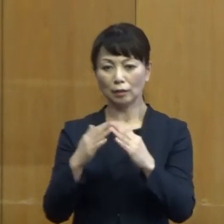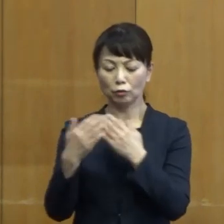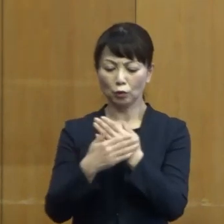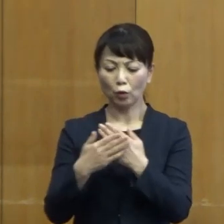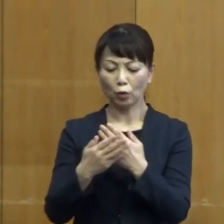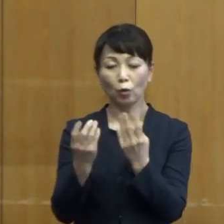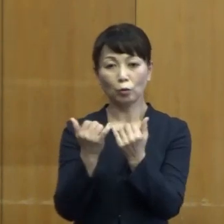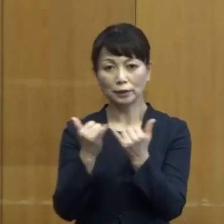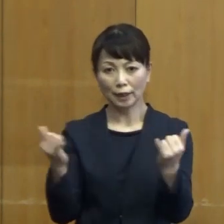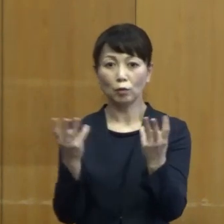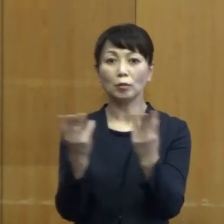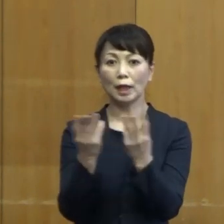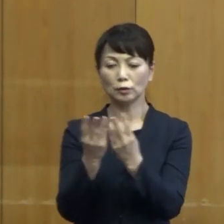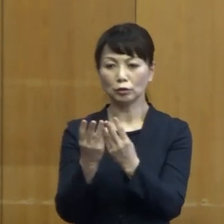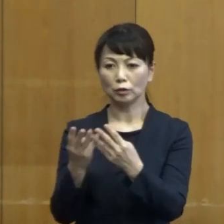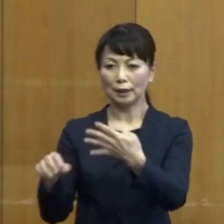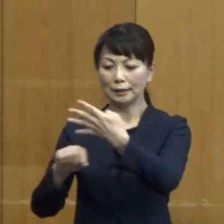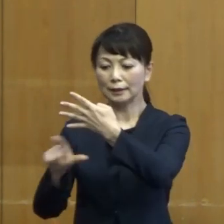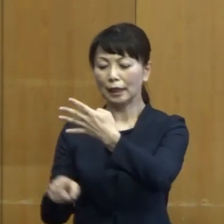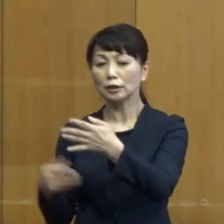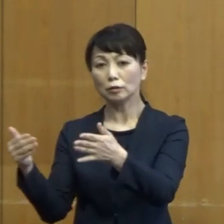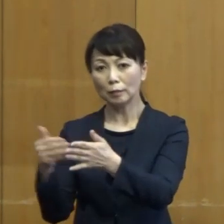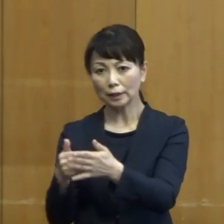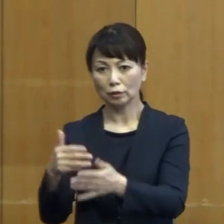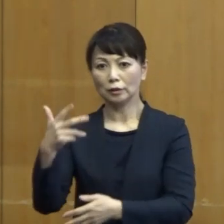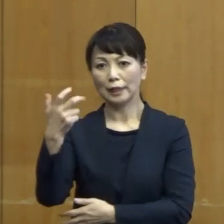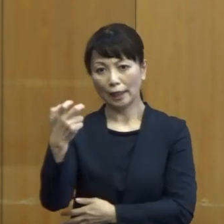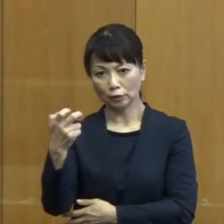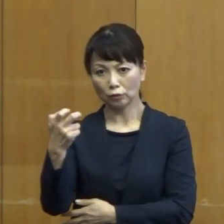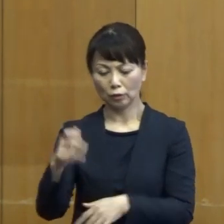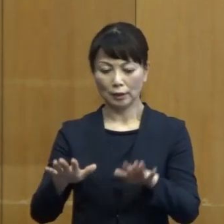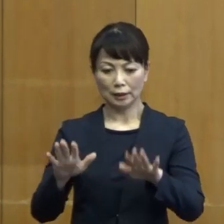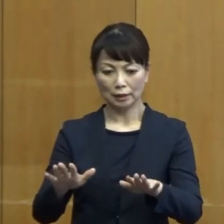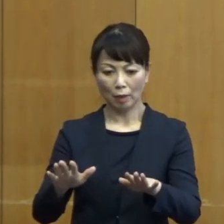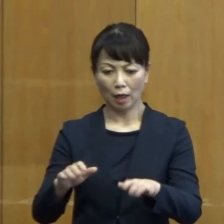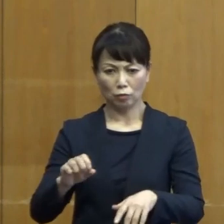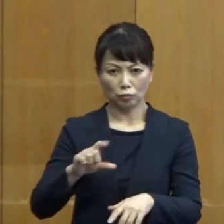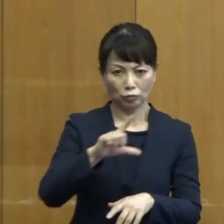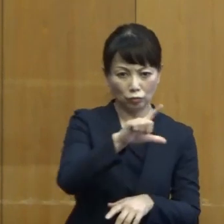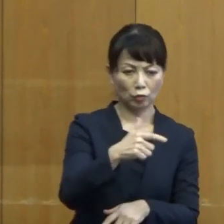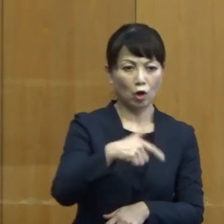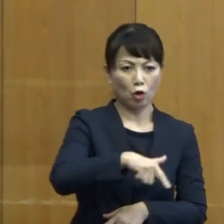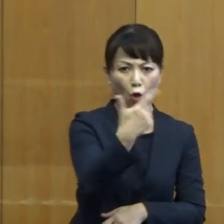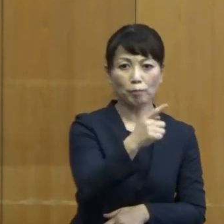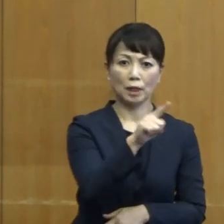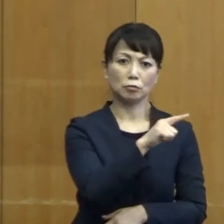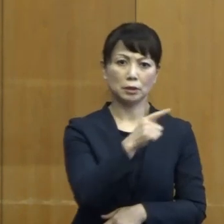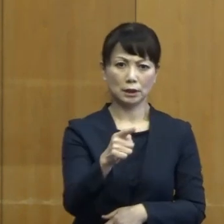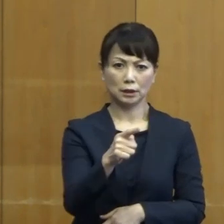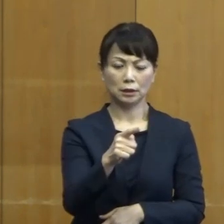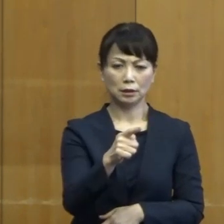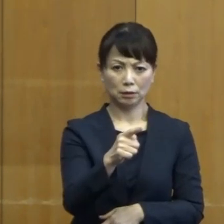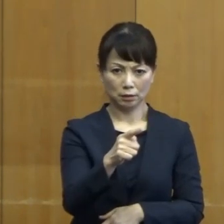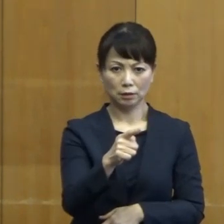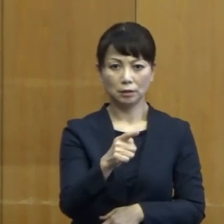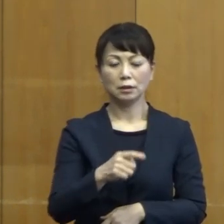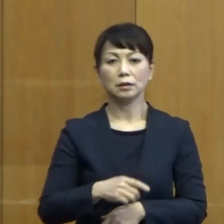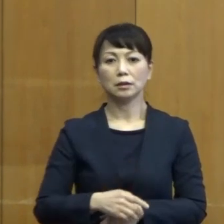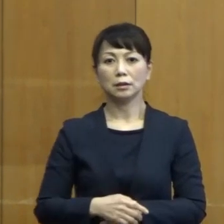は4月末の約70名から現在約600名と急増しています